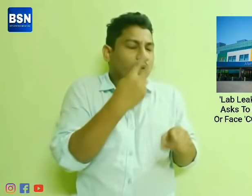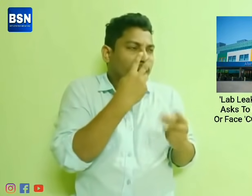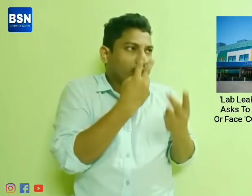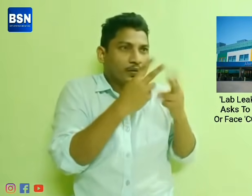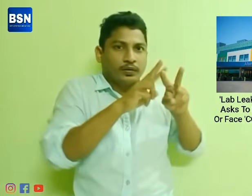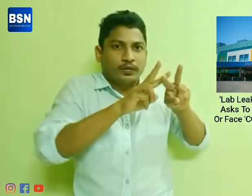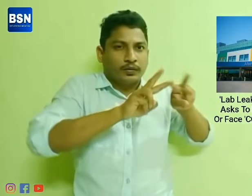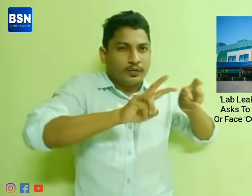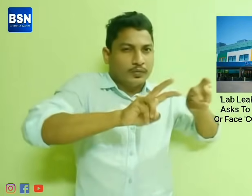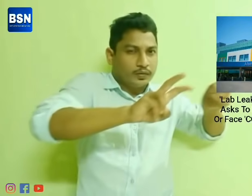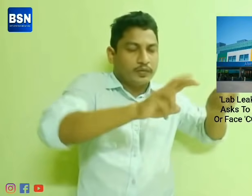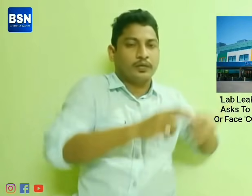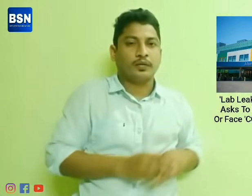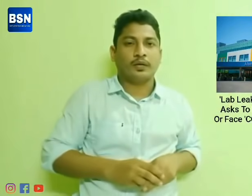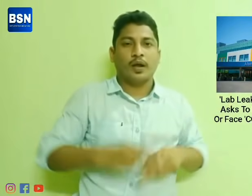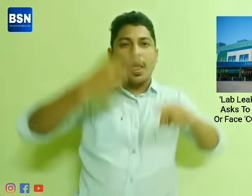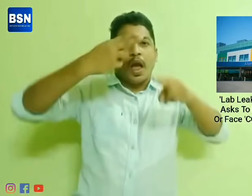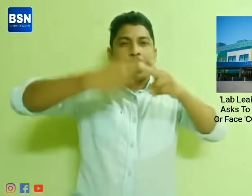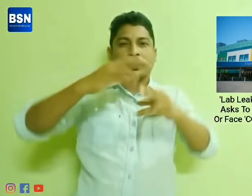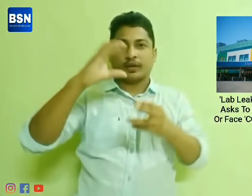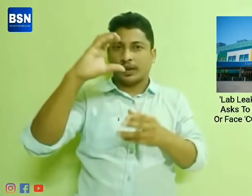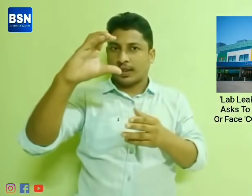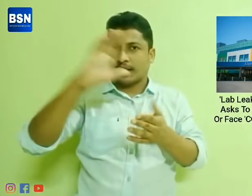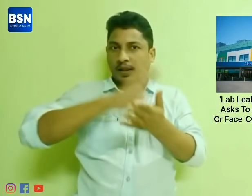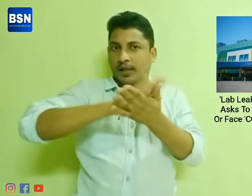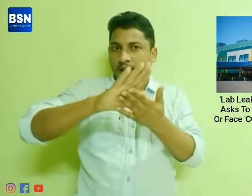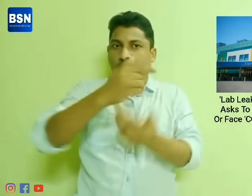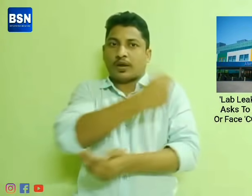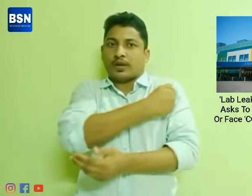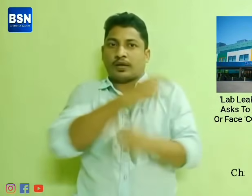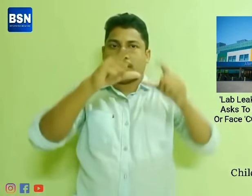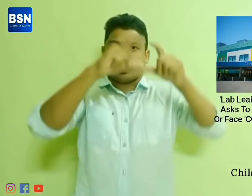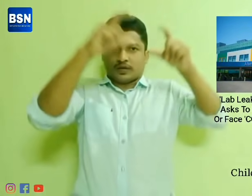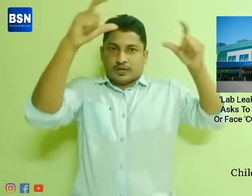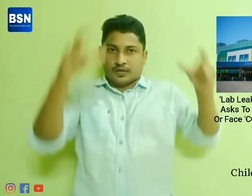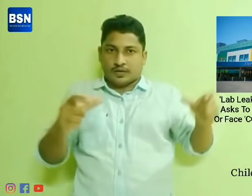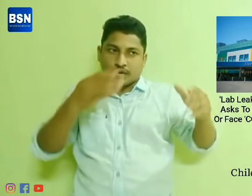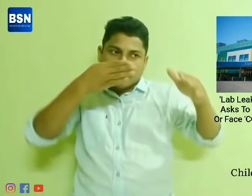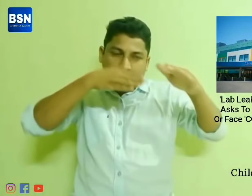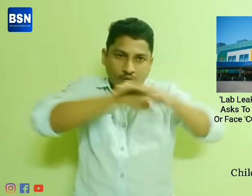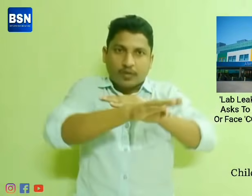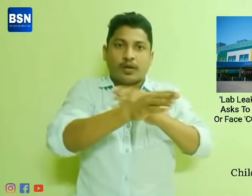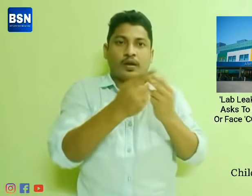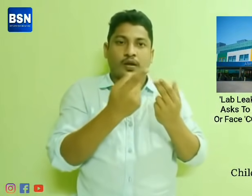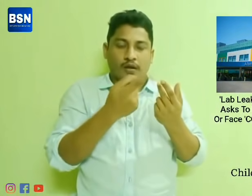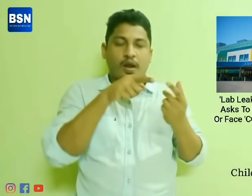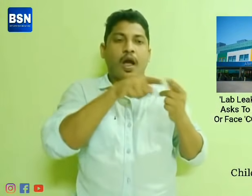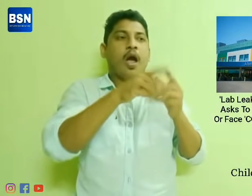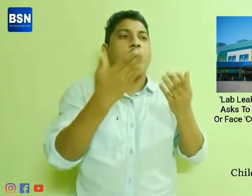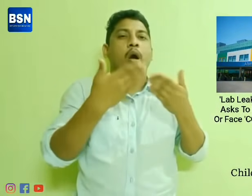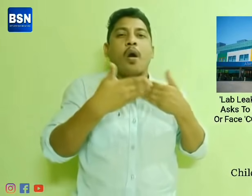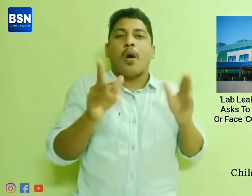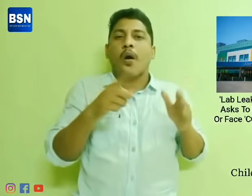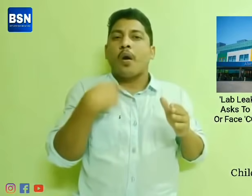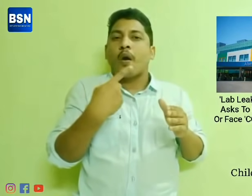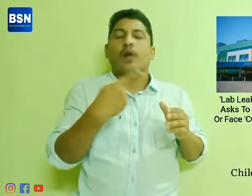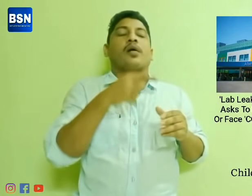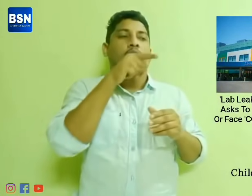ఏమండి, నాకు కొంచెం హెడేక్ ఉంది, రెస్ట్ తీసుకుంటాను. వెళ్ళి శత్రు, అగర్వాల్ చేసిన గొడవకి బాగా ఇష్టపడి ఉంటాం. వెళ్ళి